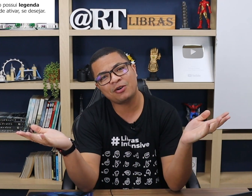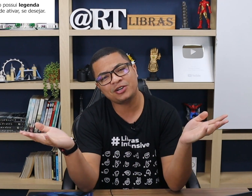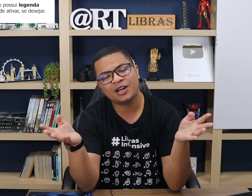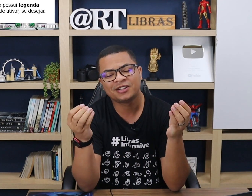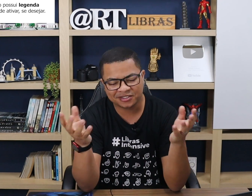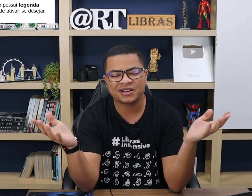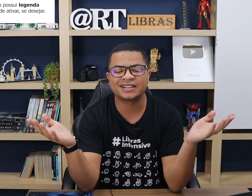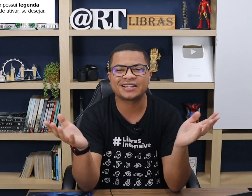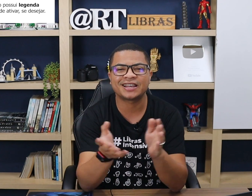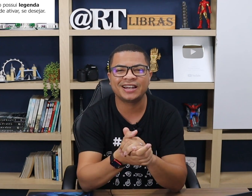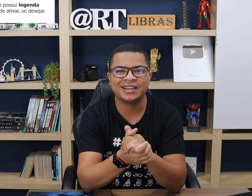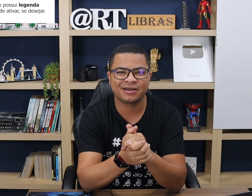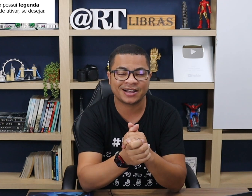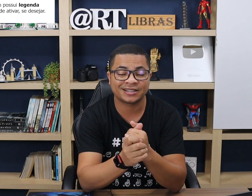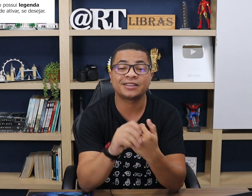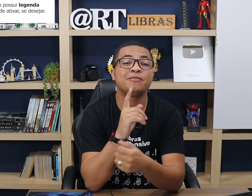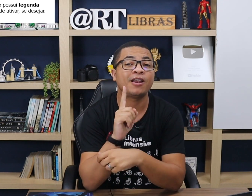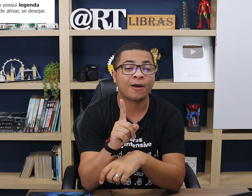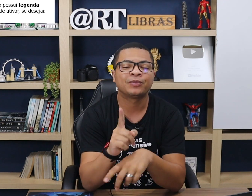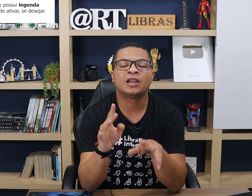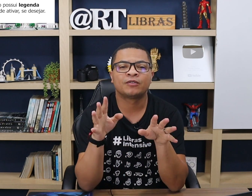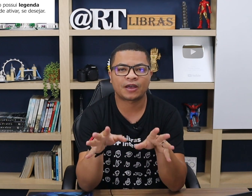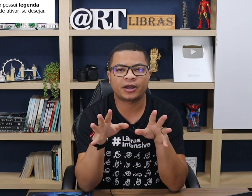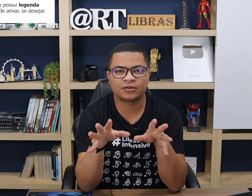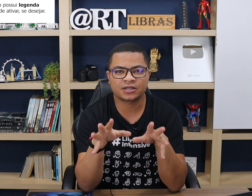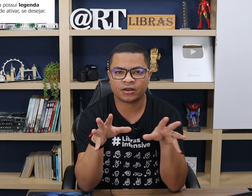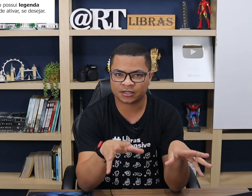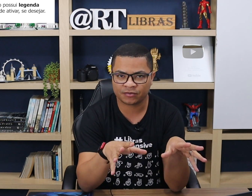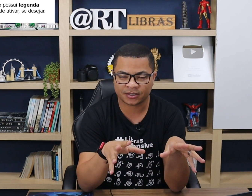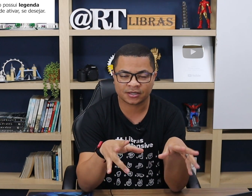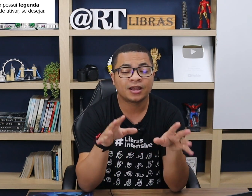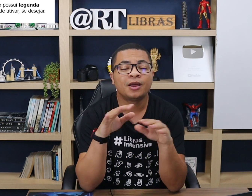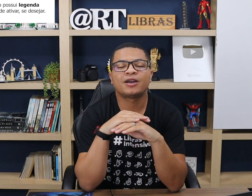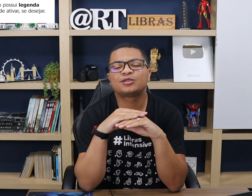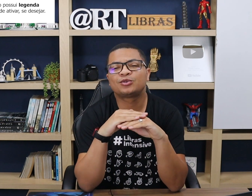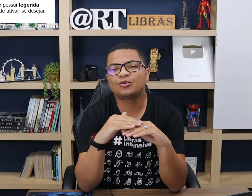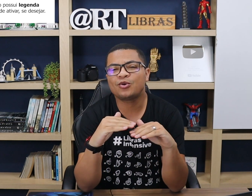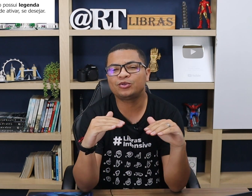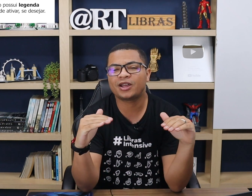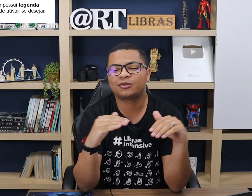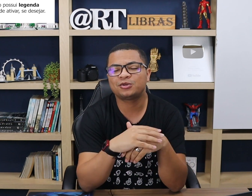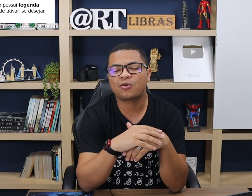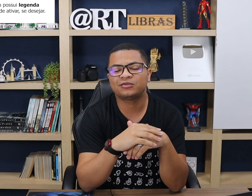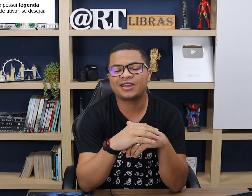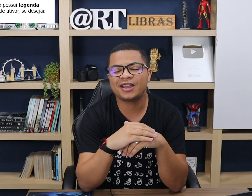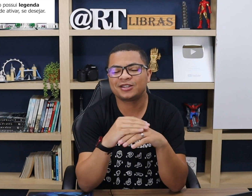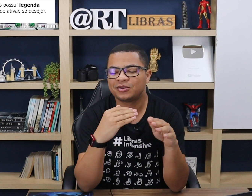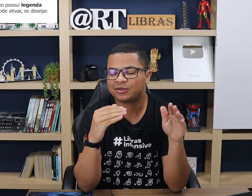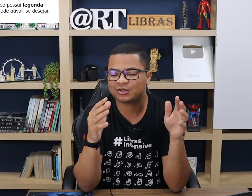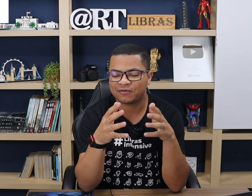de hoje doenças em libras e o melhor você vai aprender o sinal dessas doenças mas tudo dentro de um contexto dentro de